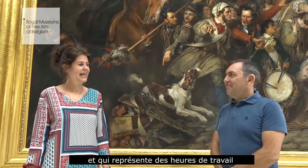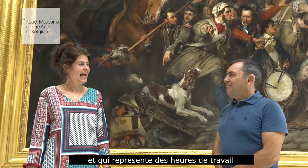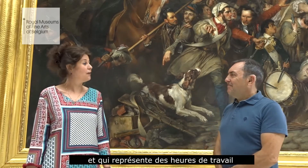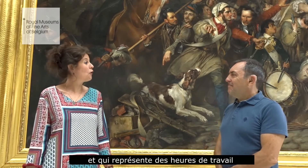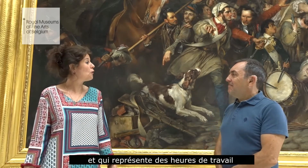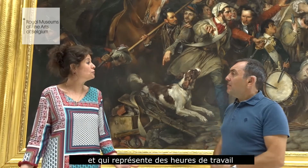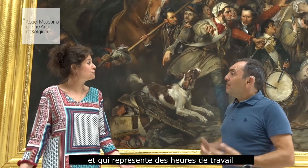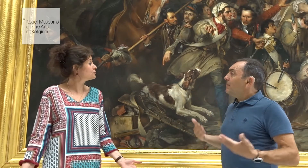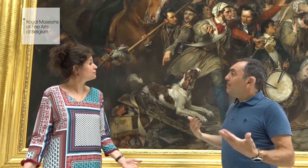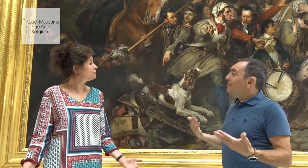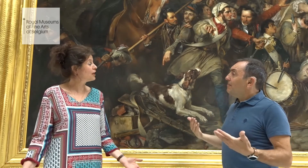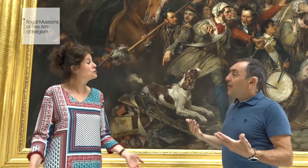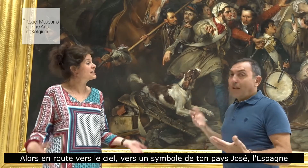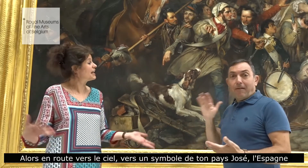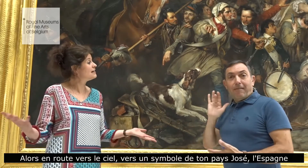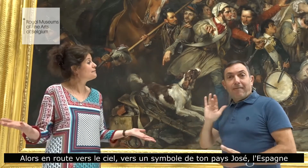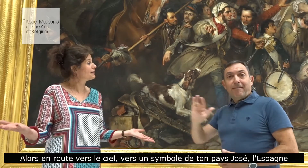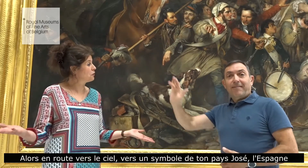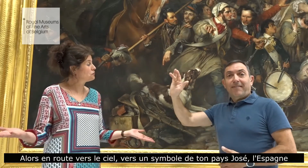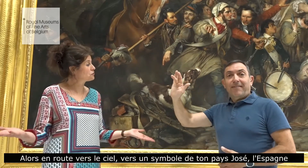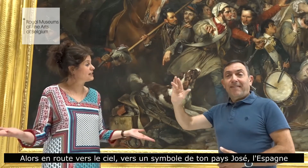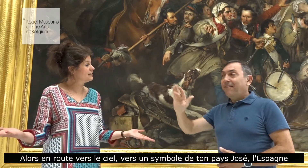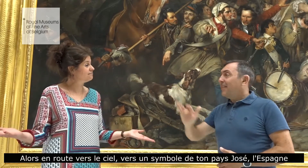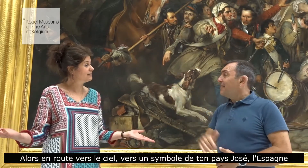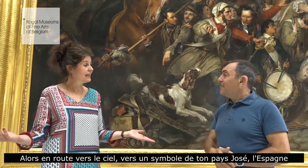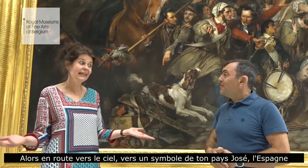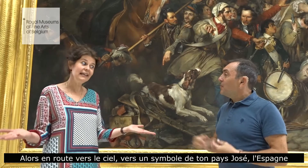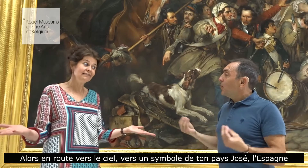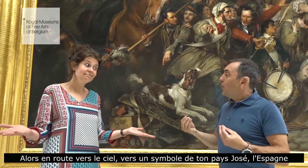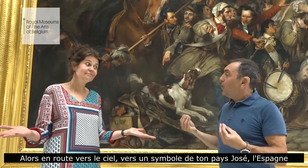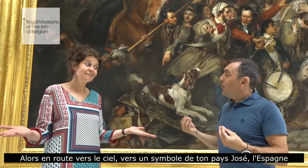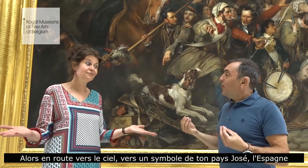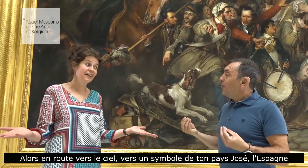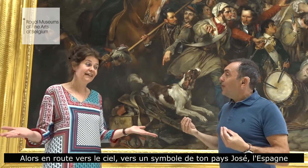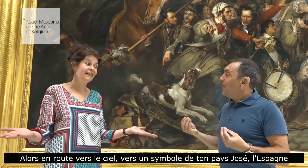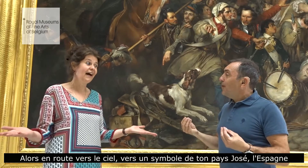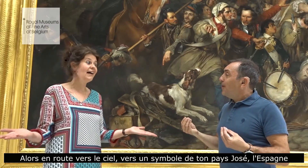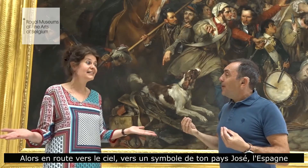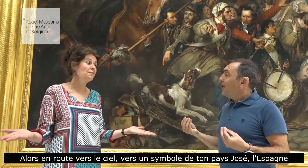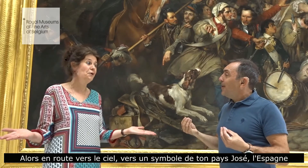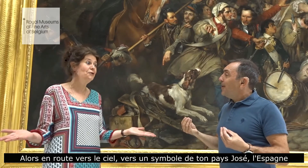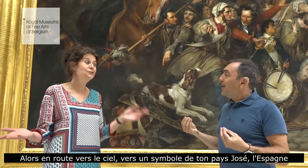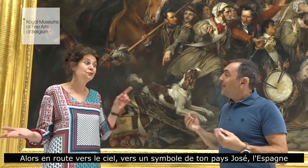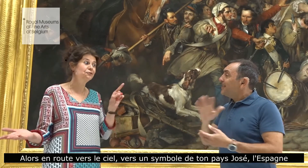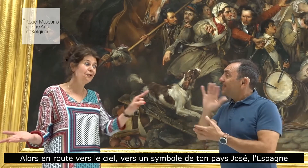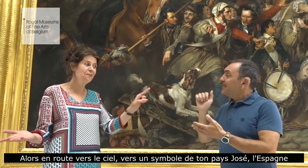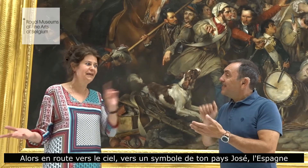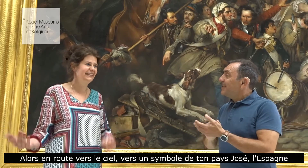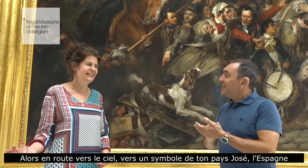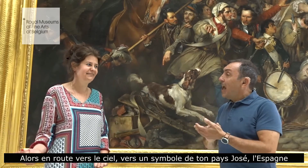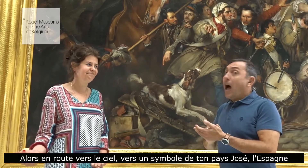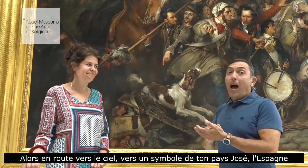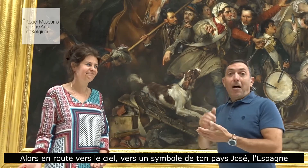Alors en route vers le ciel maintenant, José, et vers un symbole de ton pays.